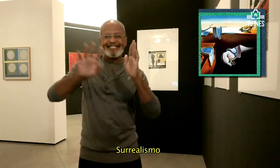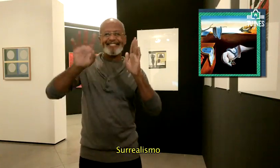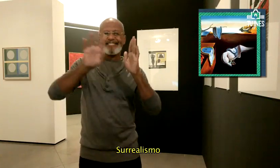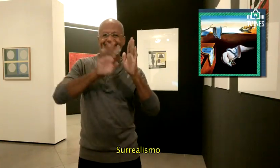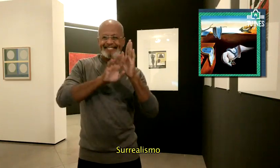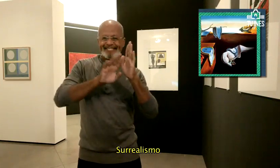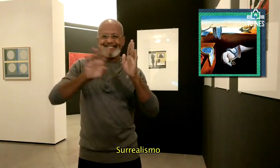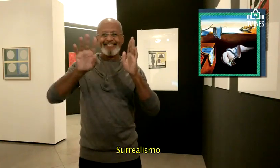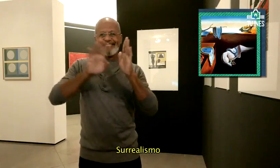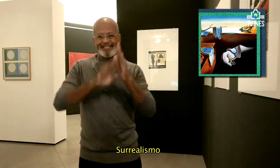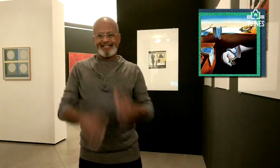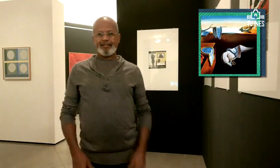Surrealismo.